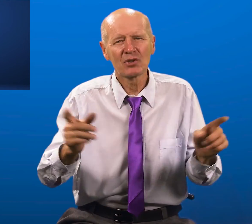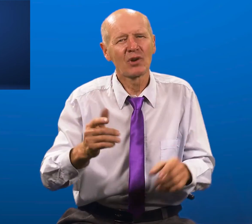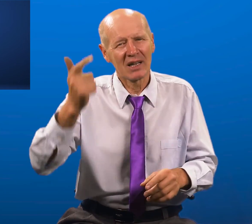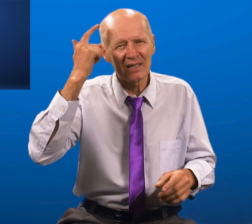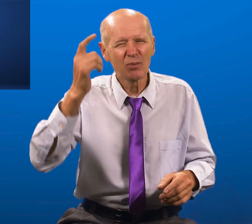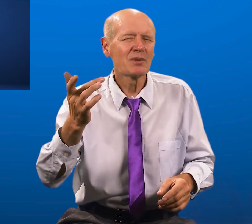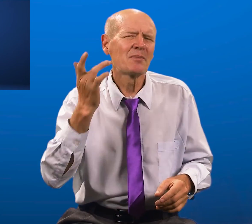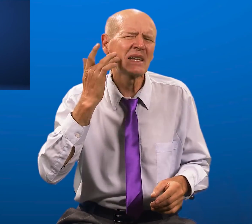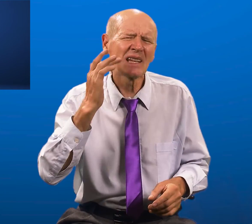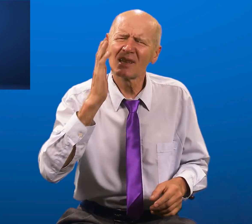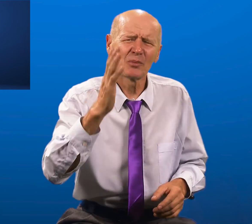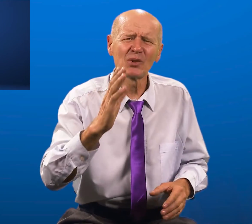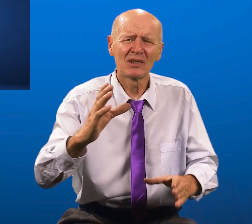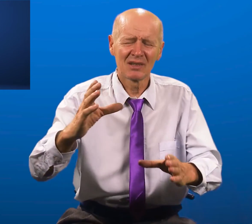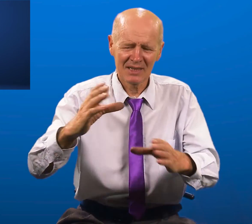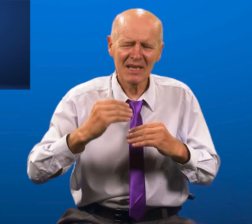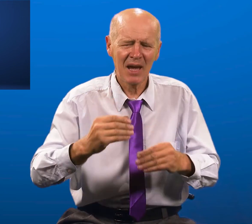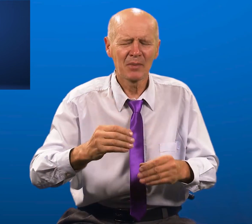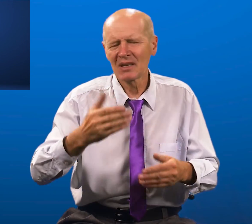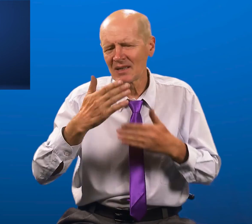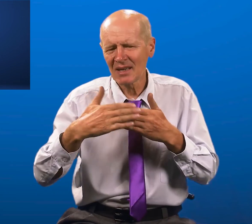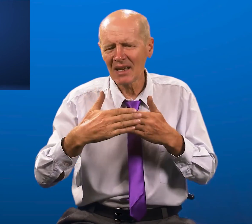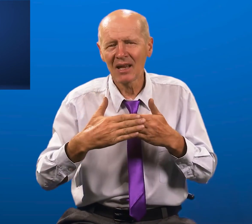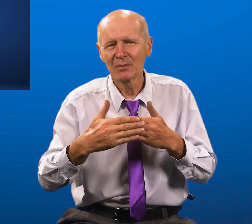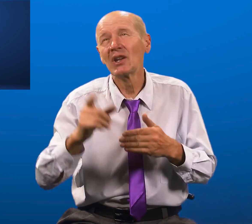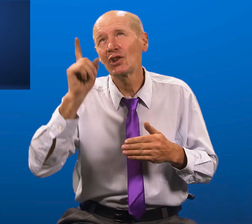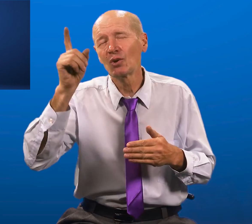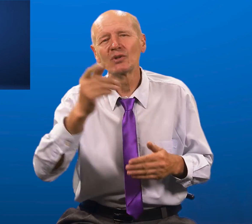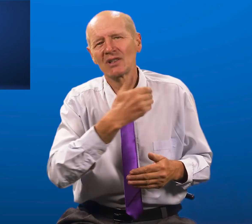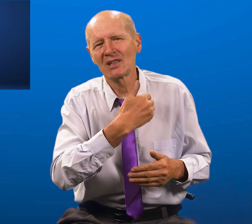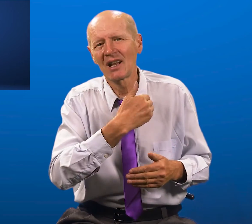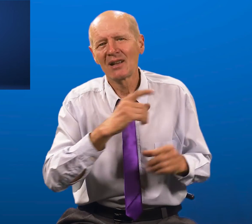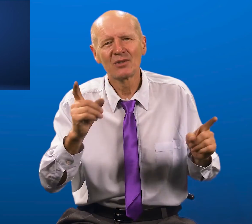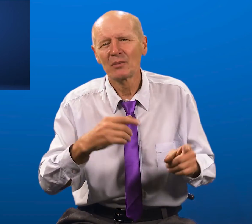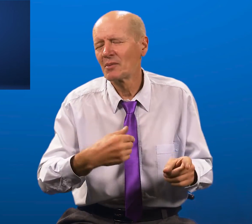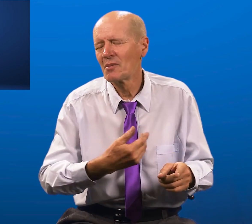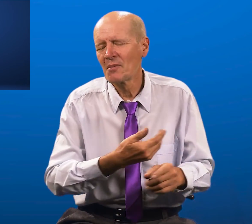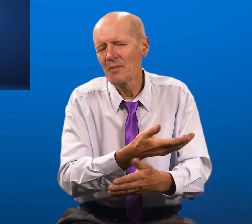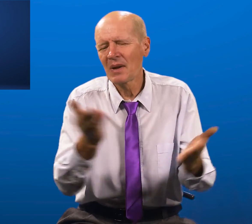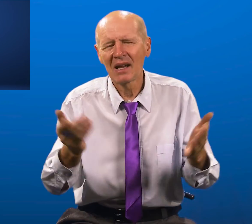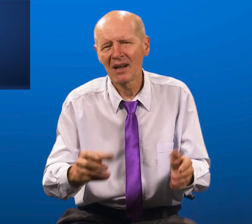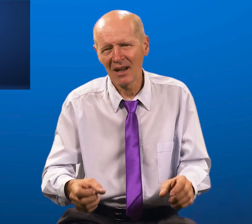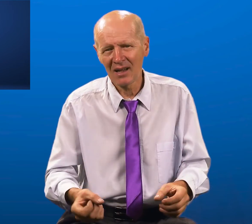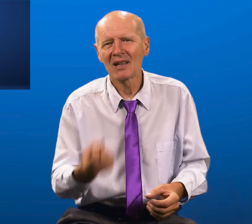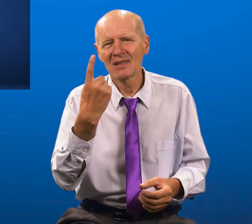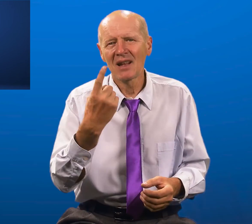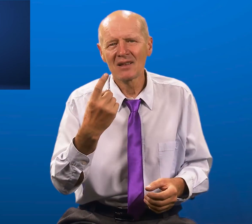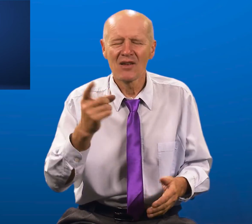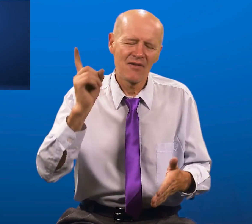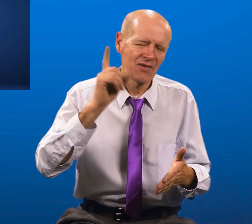всегда с нами рядом, и Он желает, чтобы мы оказались верны во всех ситуациях нашей